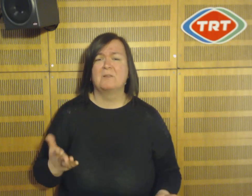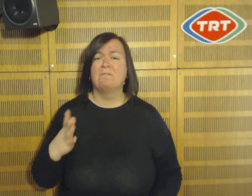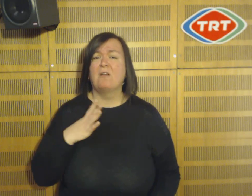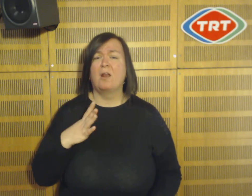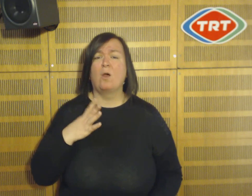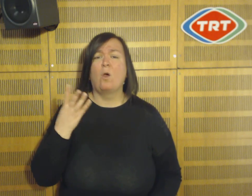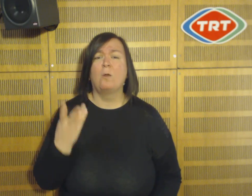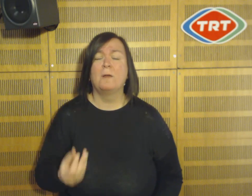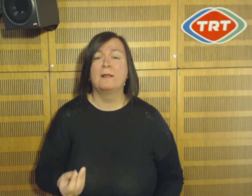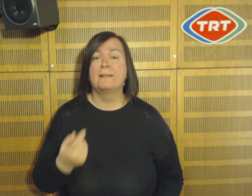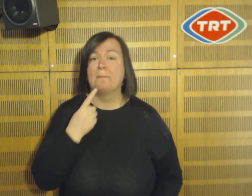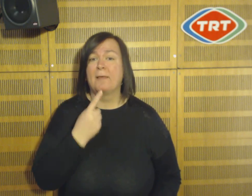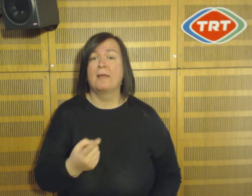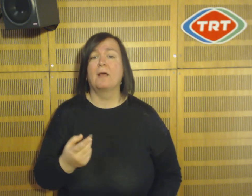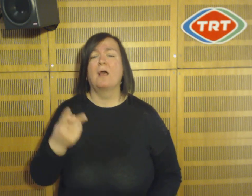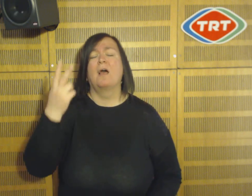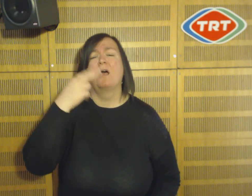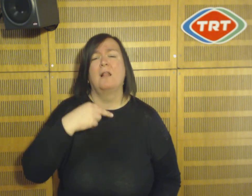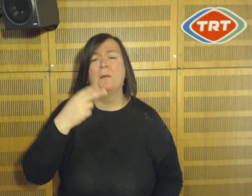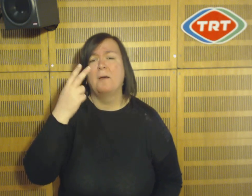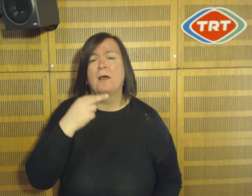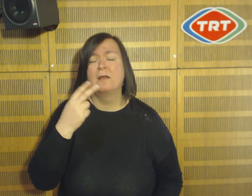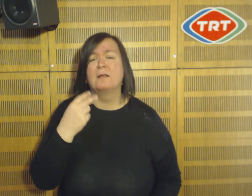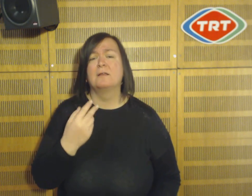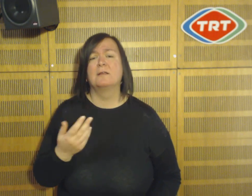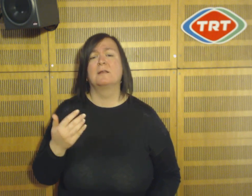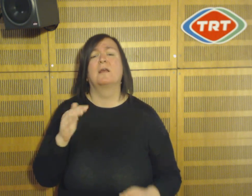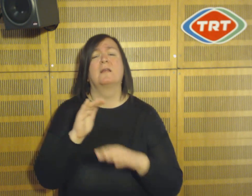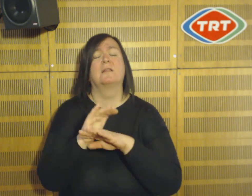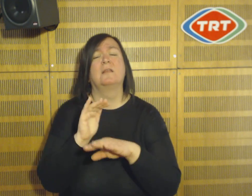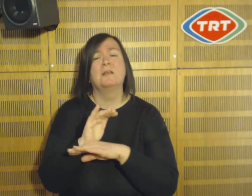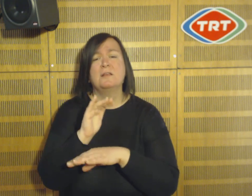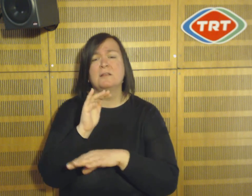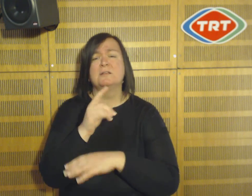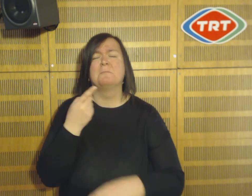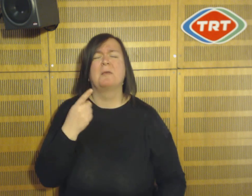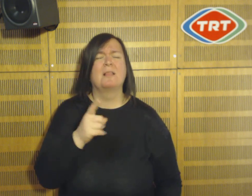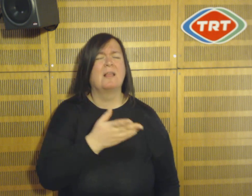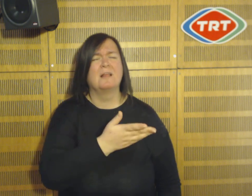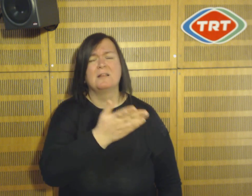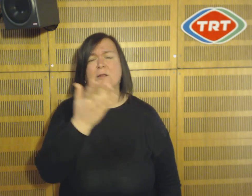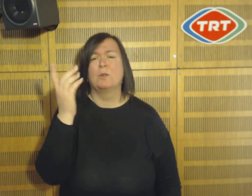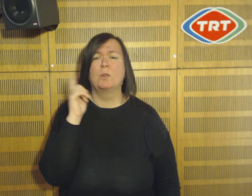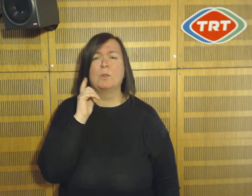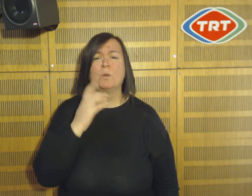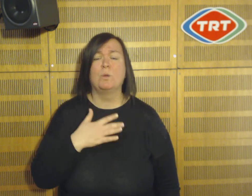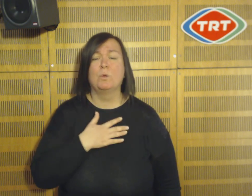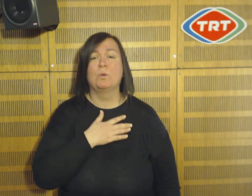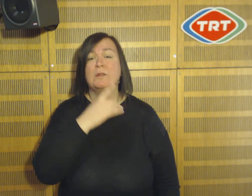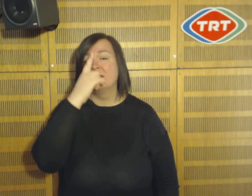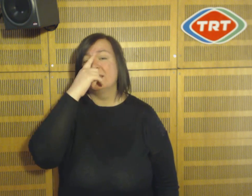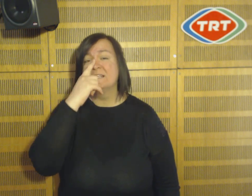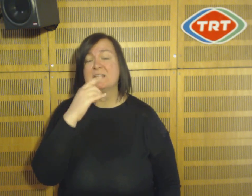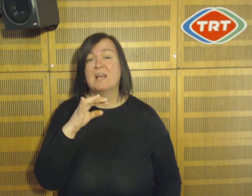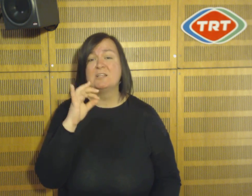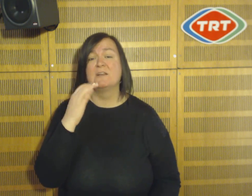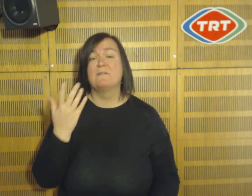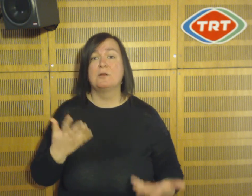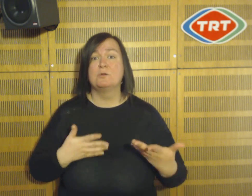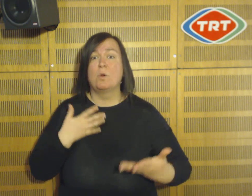olmak demek Ağlamak yaşayan binlerce Duygu insanca ve coşkulu